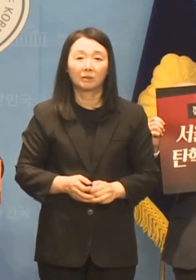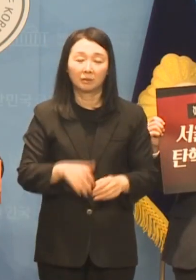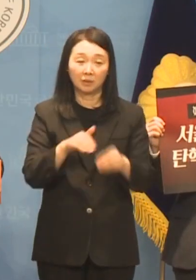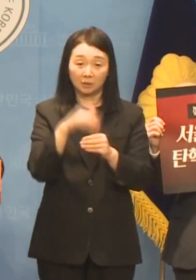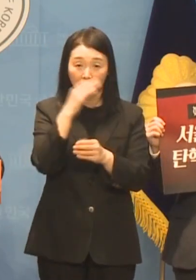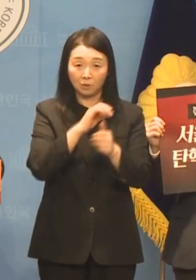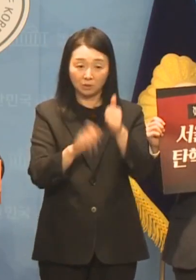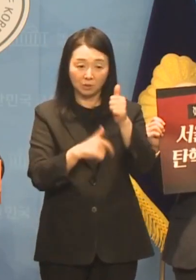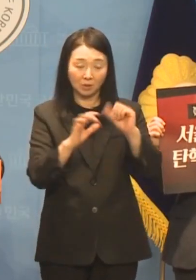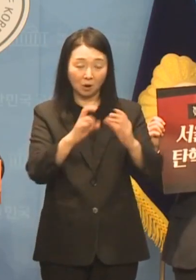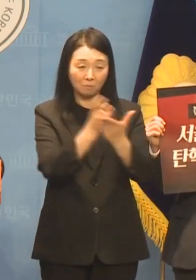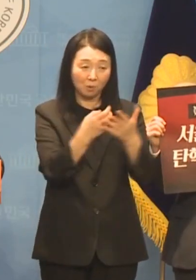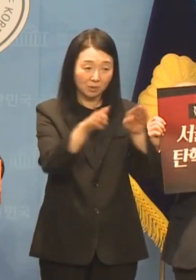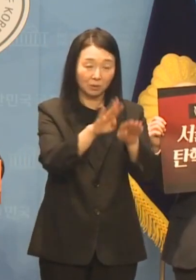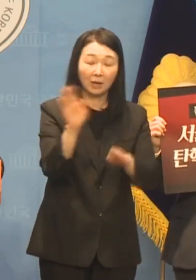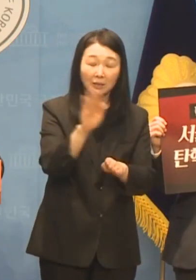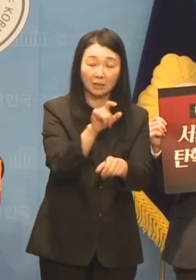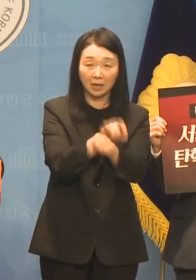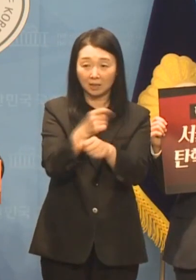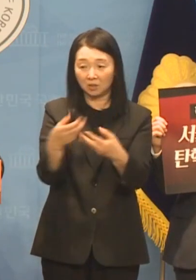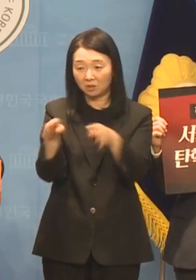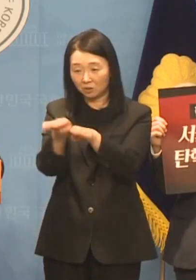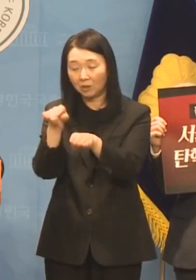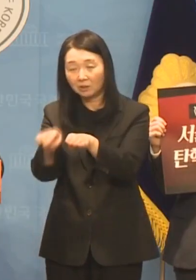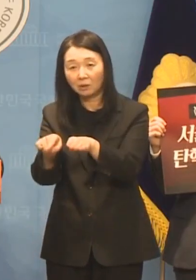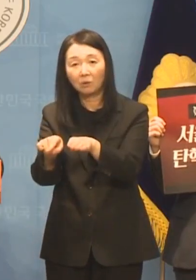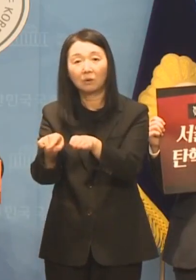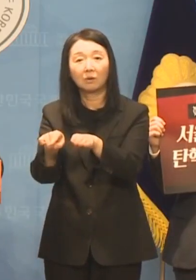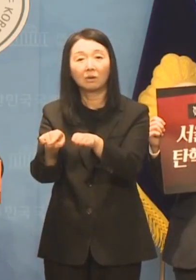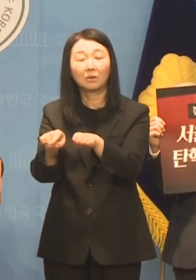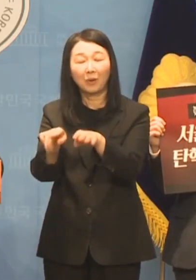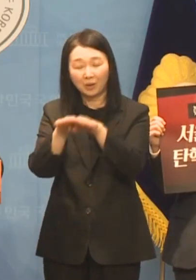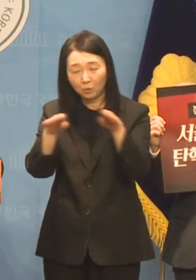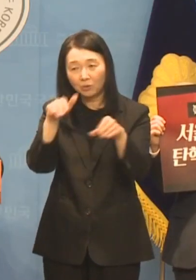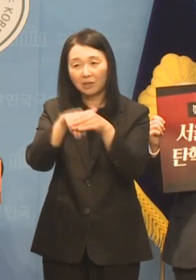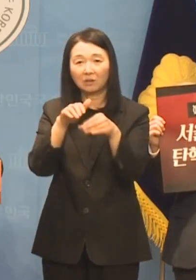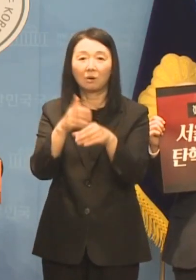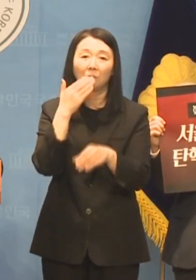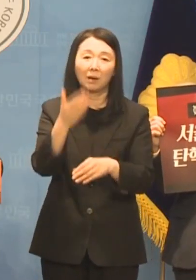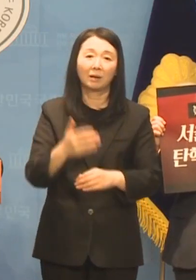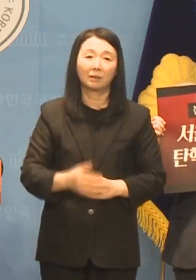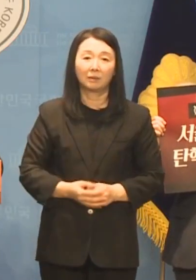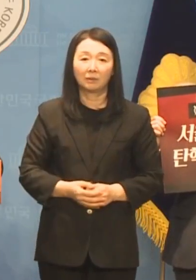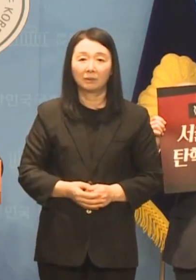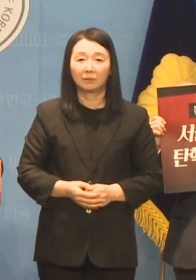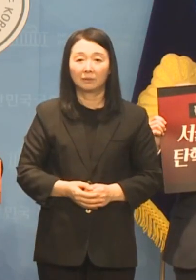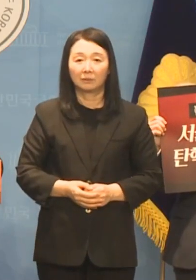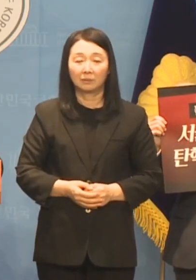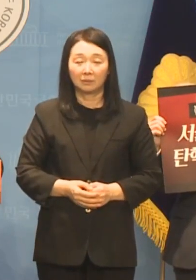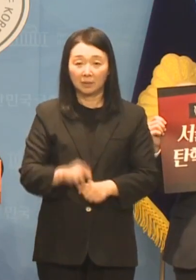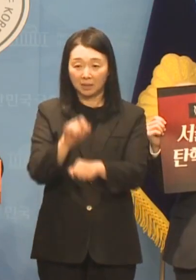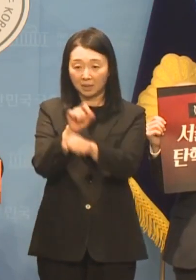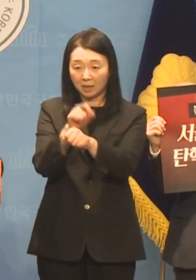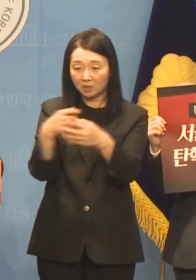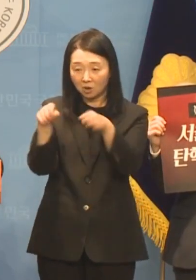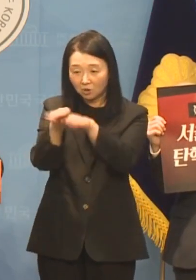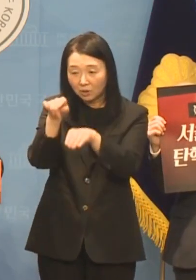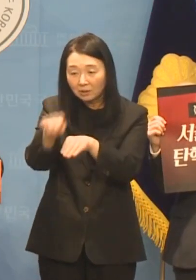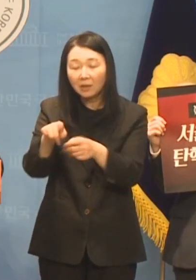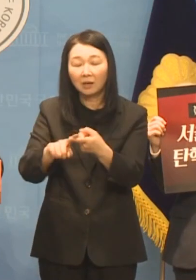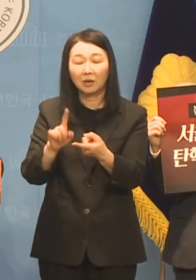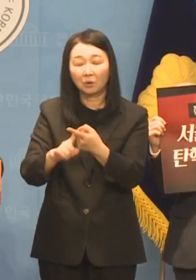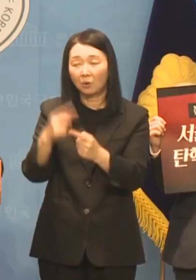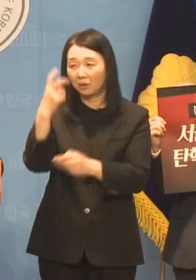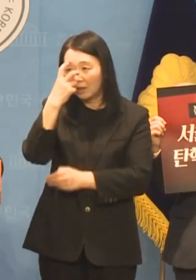선관위는 헌법기관이 아닌 행정기관으로도 충분히 공정한 선거를 치를 수 있습니다. 행정기관으로서 여러